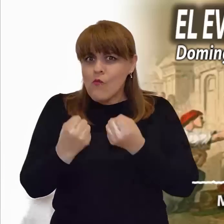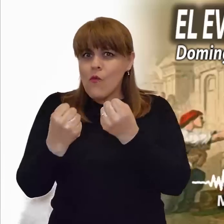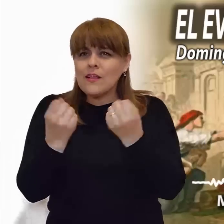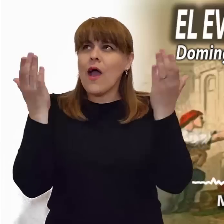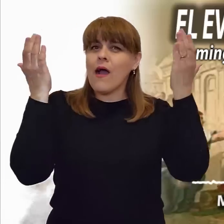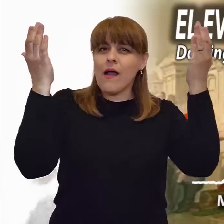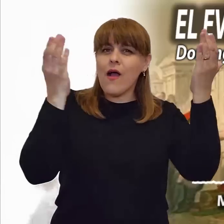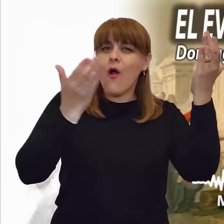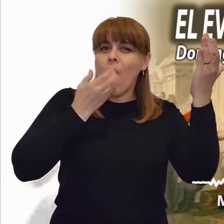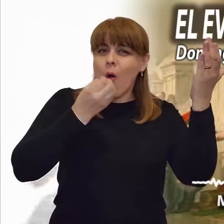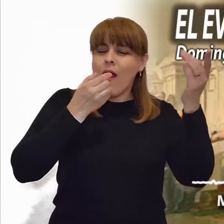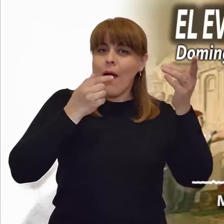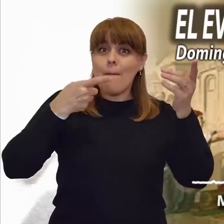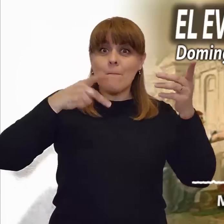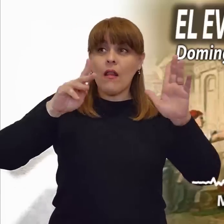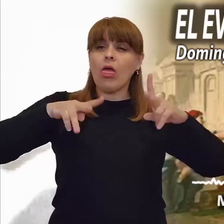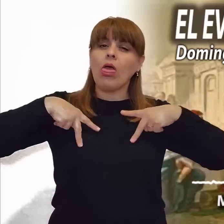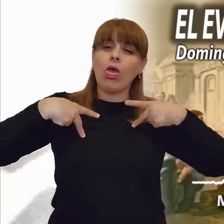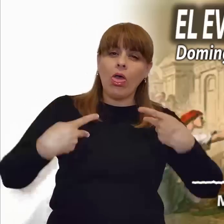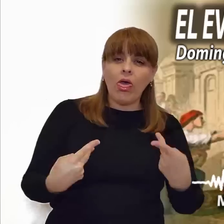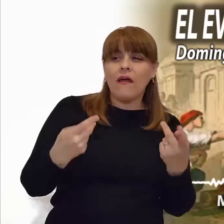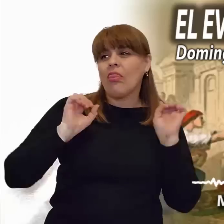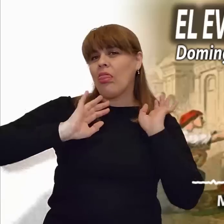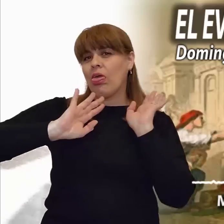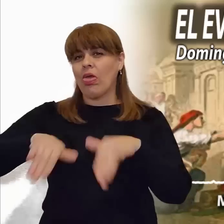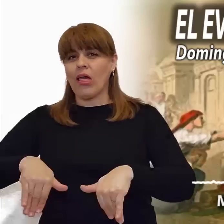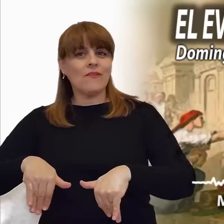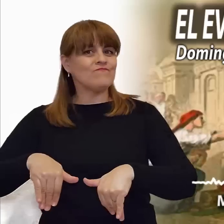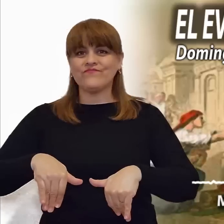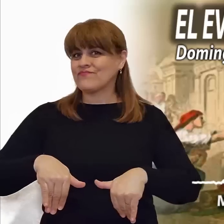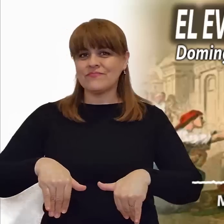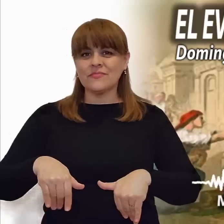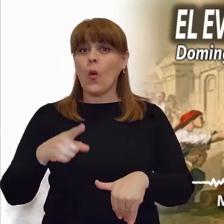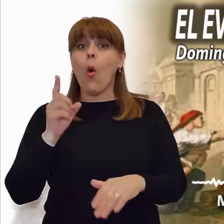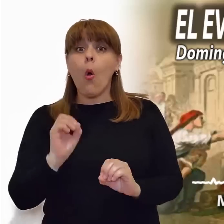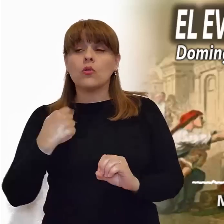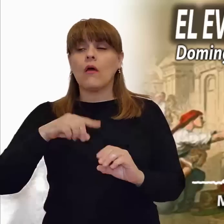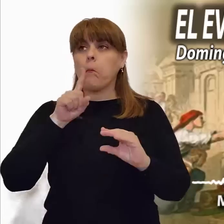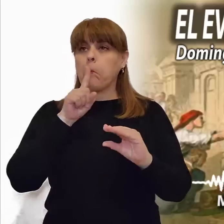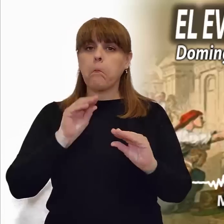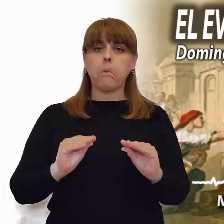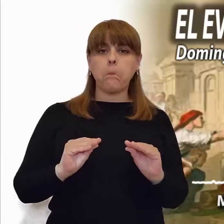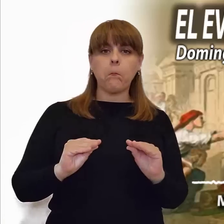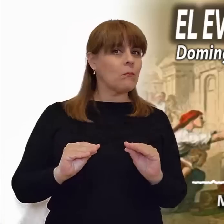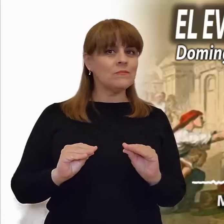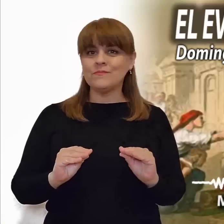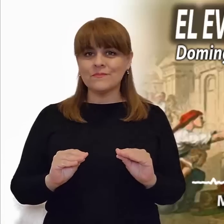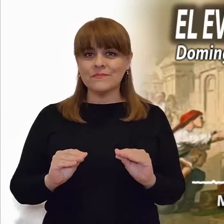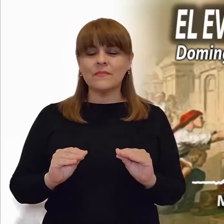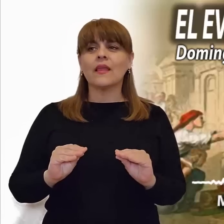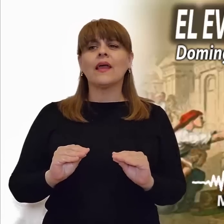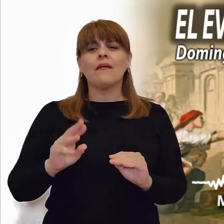pueblo, pero jamás caeremos en la derrota y en el silencio estéril.